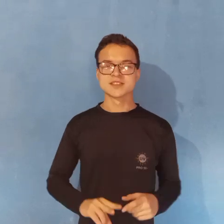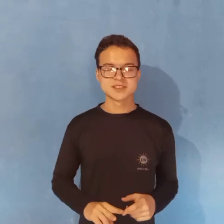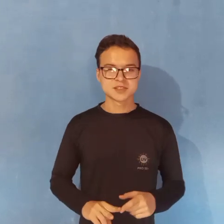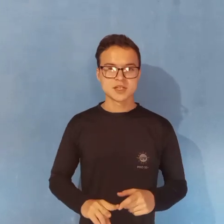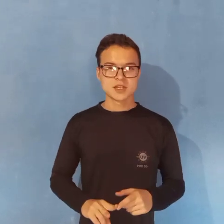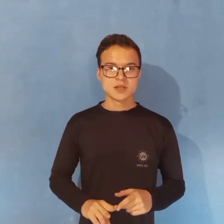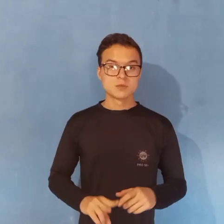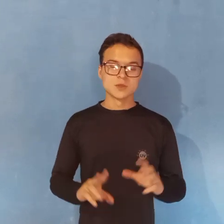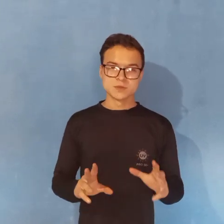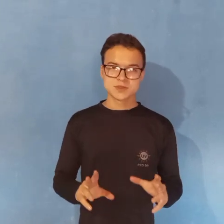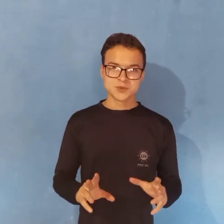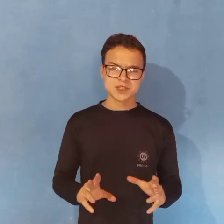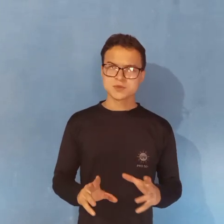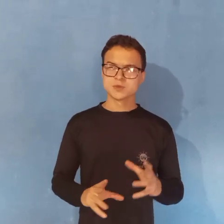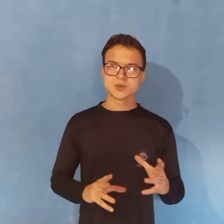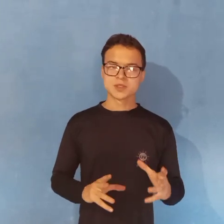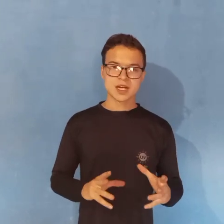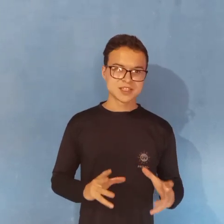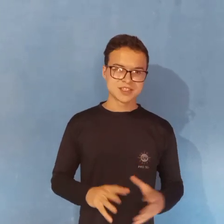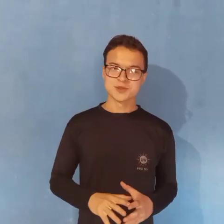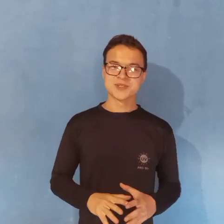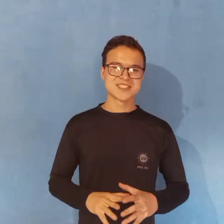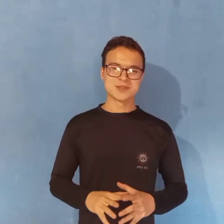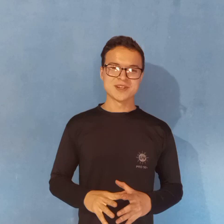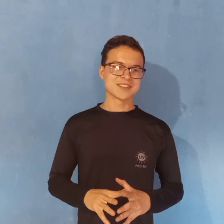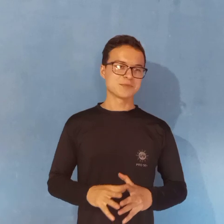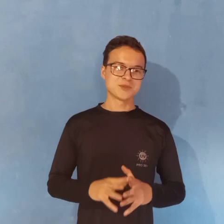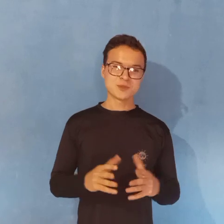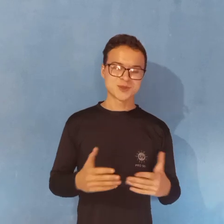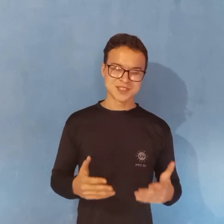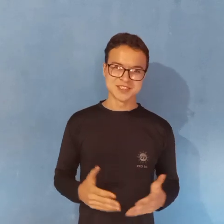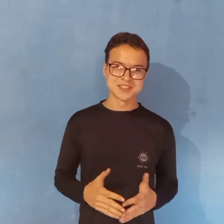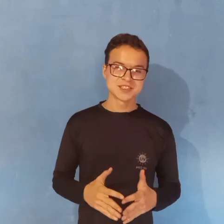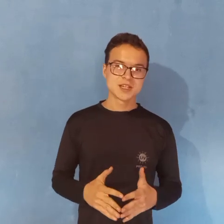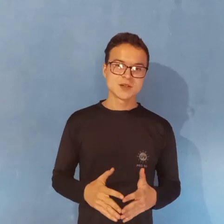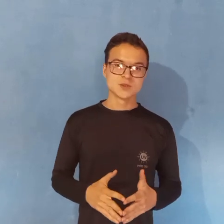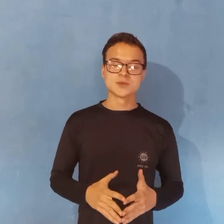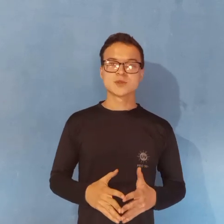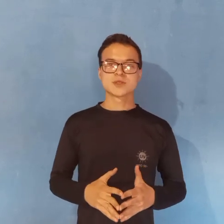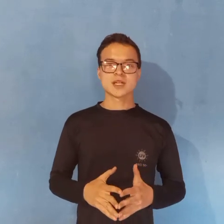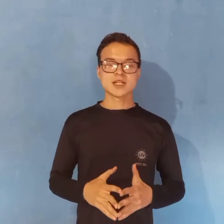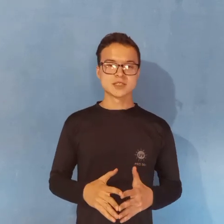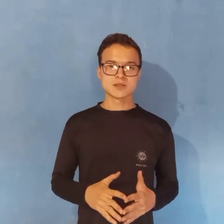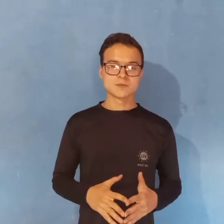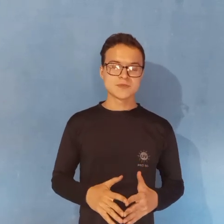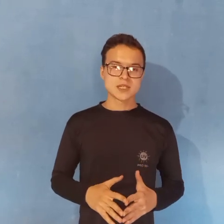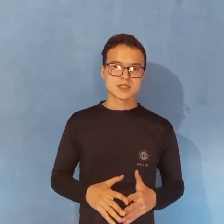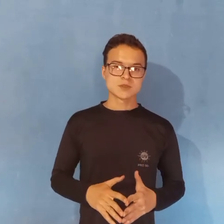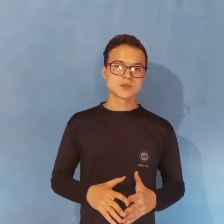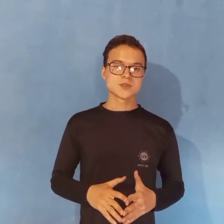ordinais. Bom, o que é um número cardinal, para a gente lembrar aqui primeiro em português, né? O número cardinal são os números que a